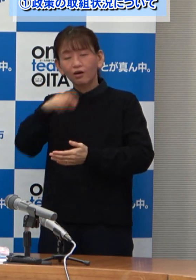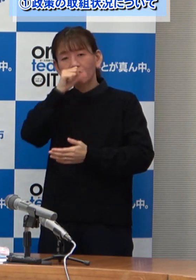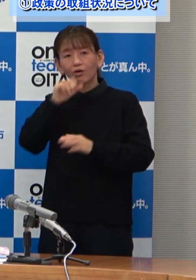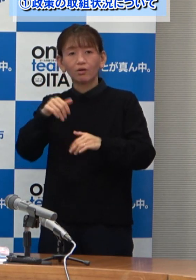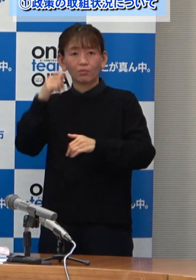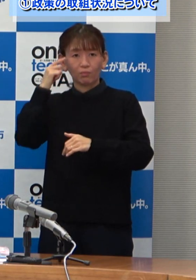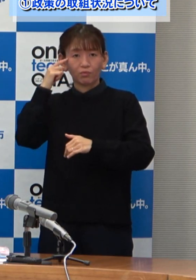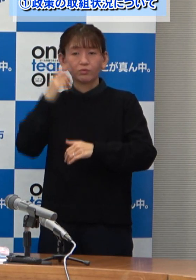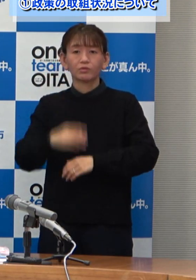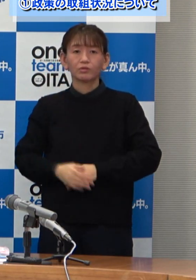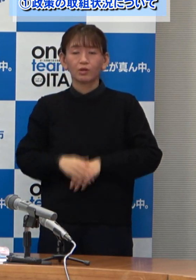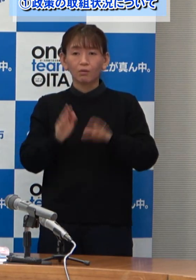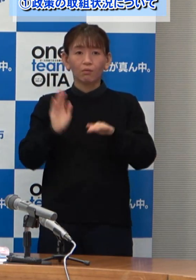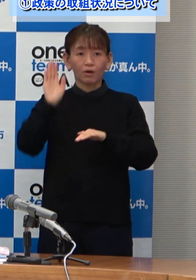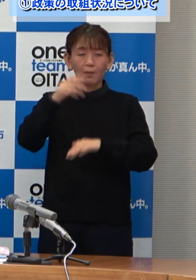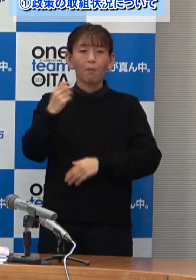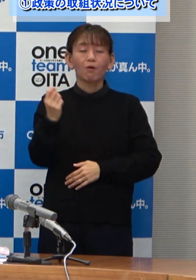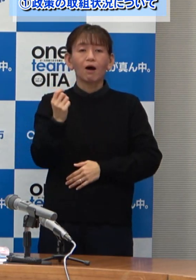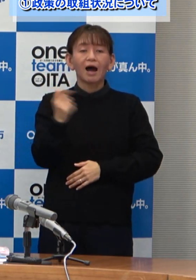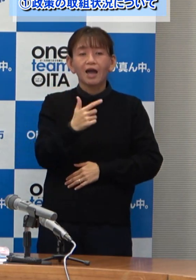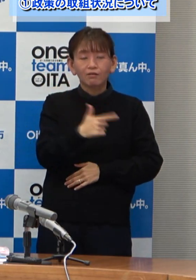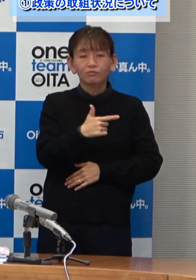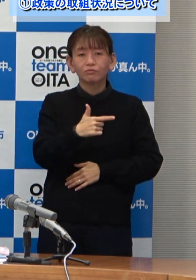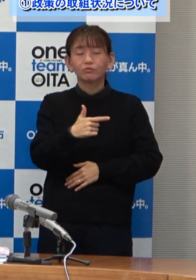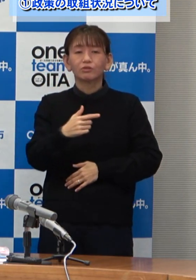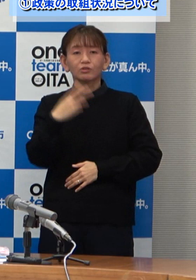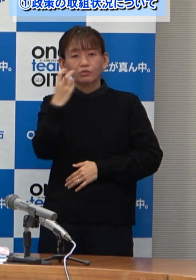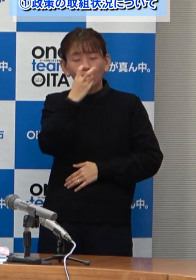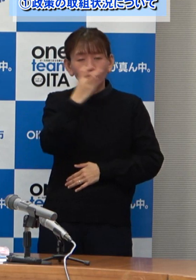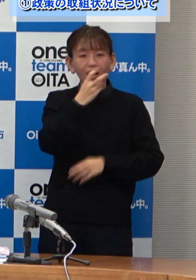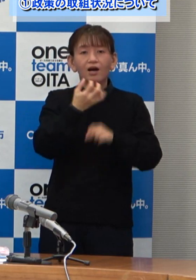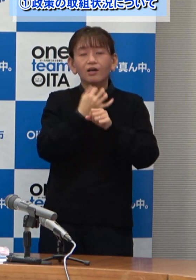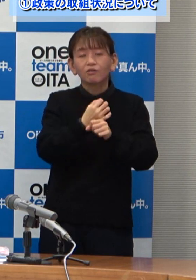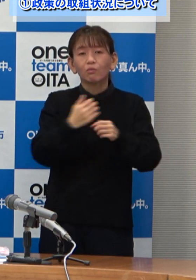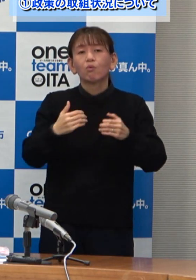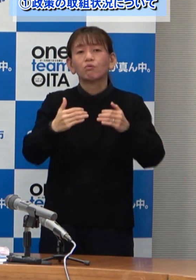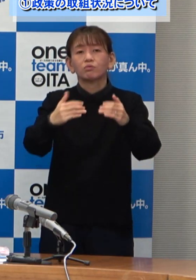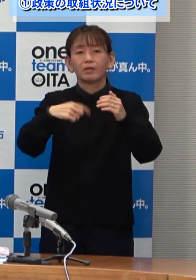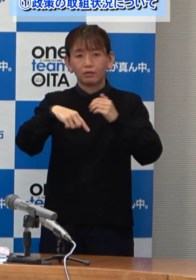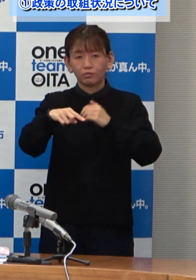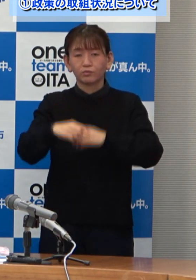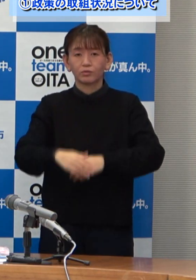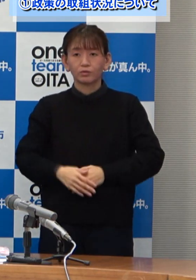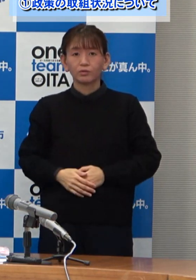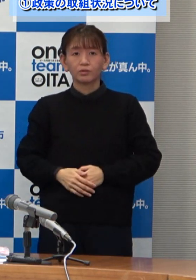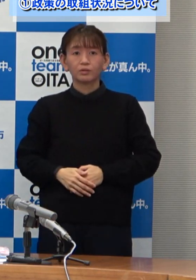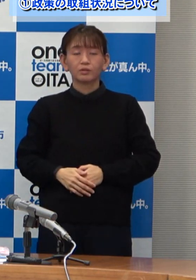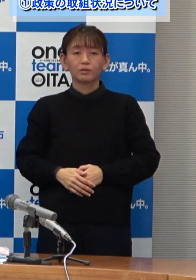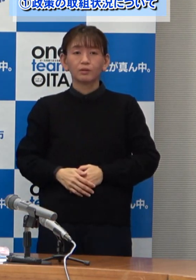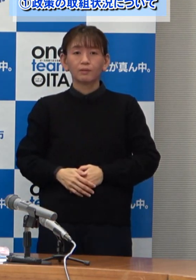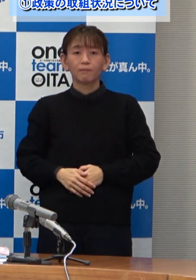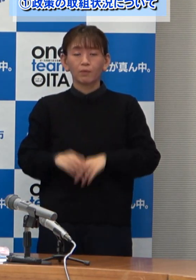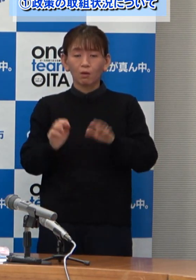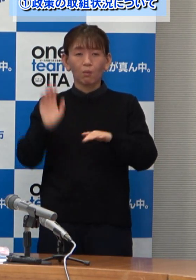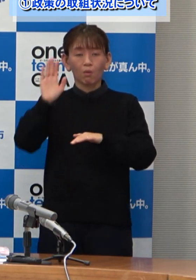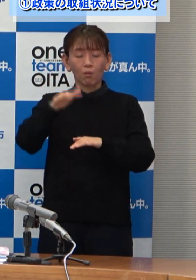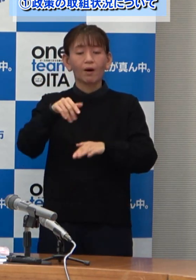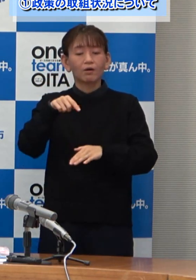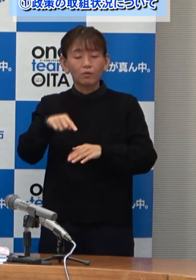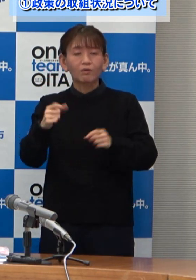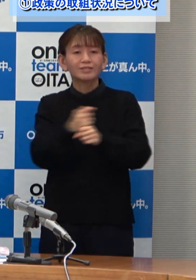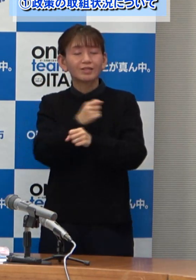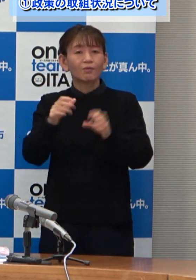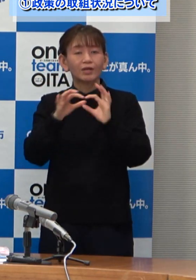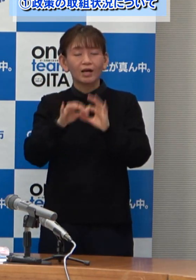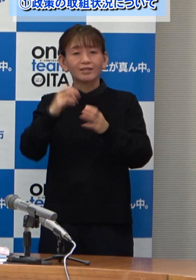てはスピード感を持って調査研究を進めていきます今後は既存の事業の見直しによる財源確保と合わせてしっかり